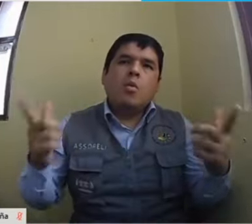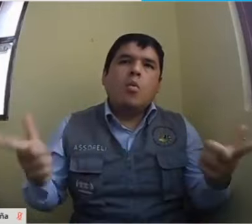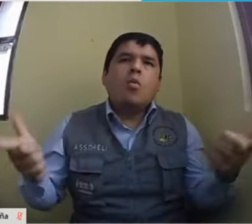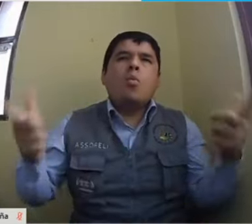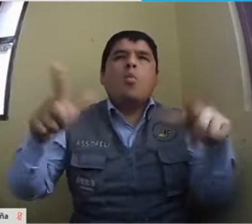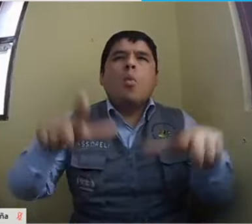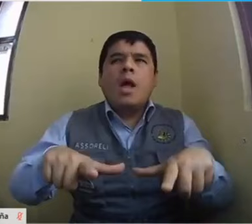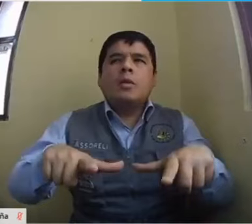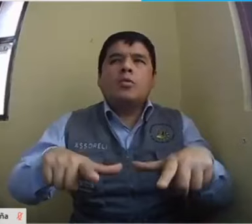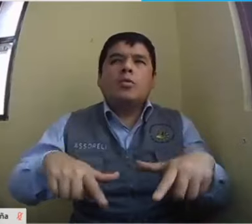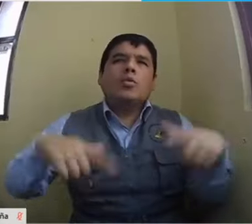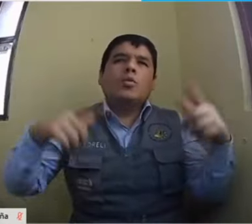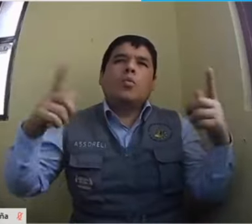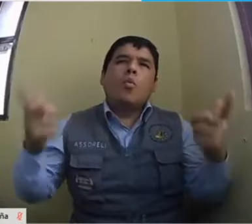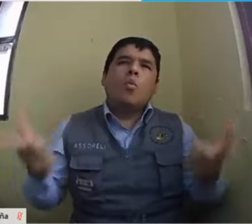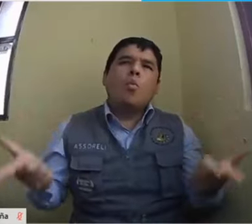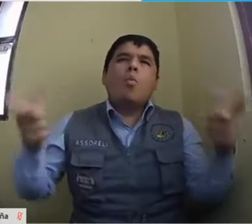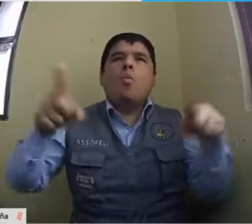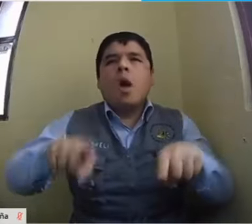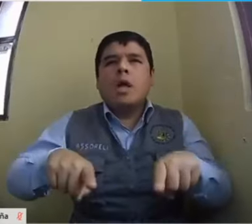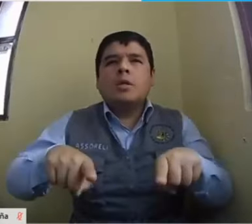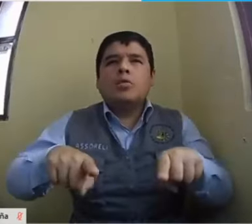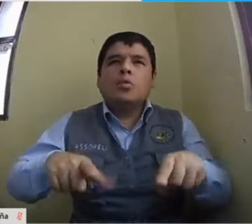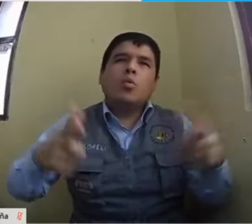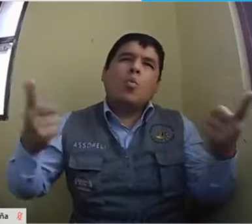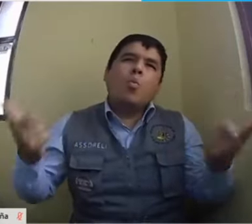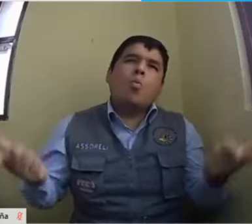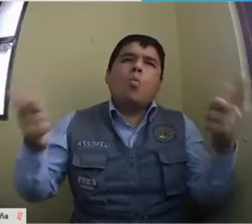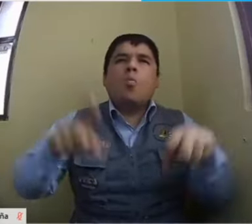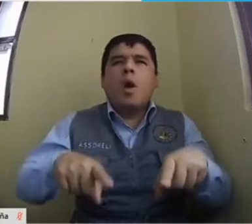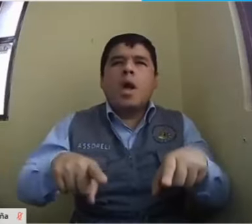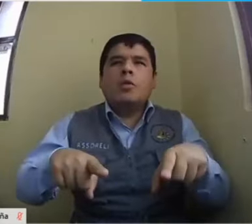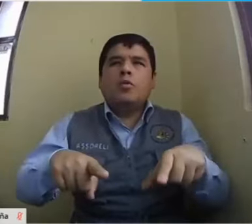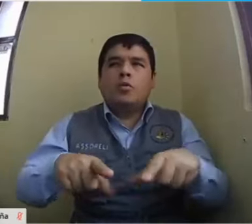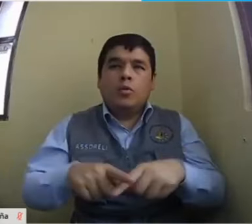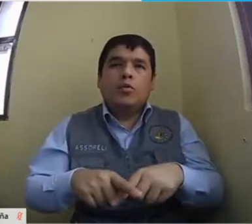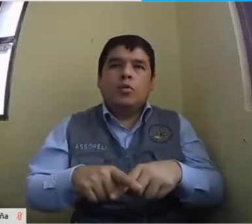¿Cómo? O con ambas manos. ¿Cuándo? Con los índices.